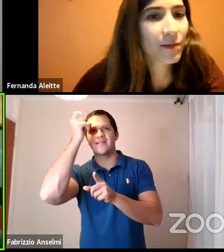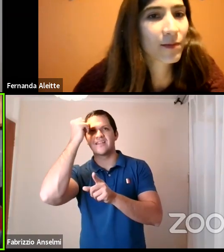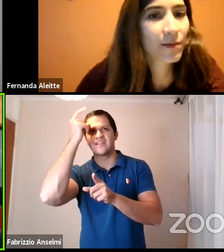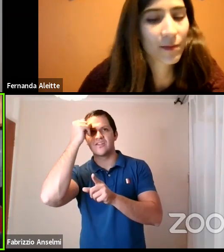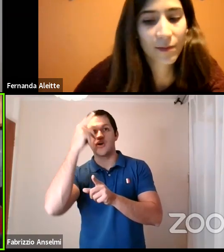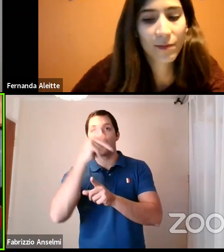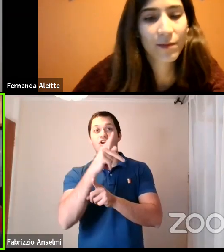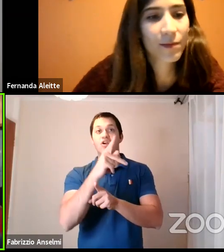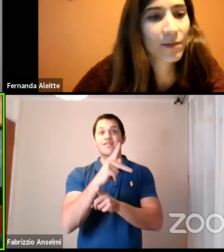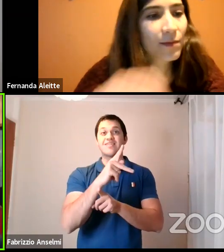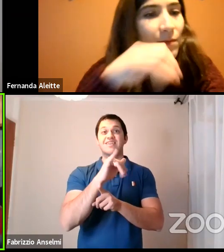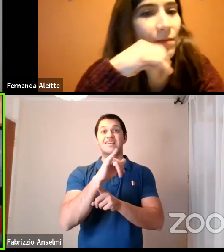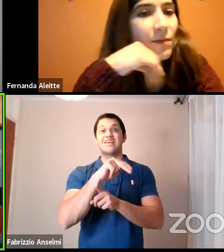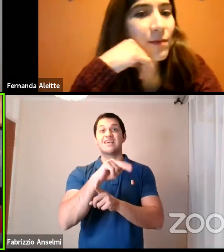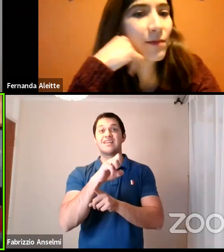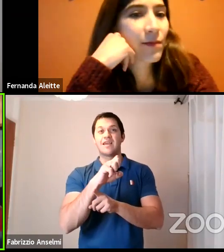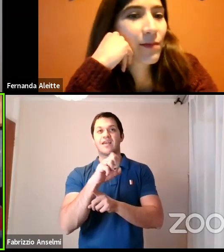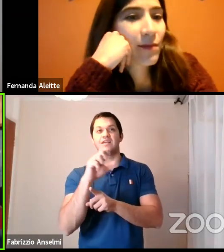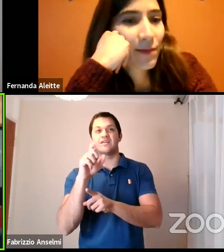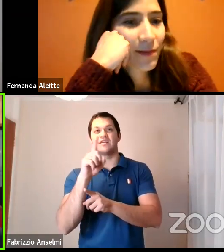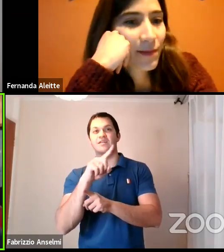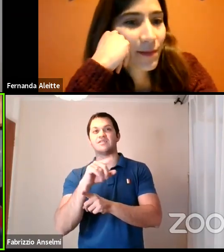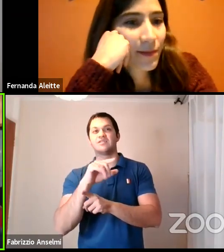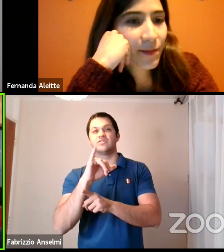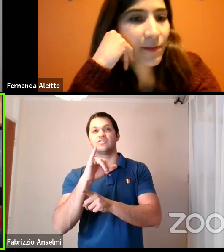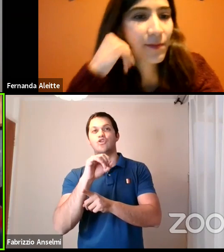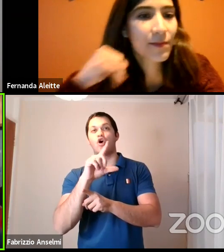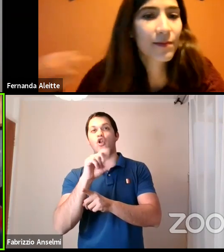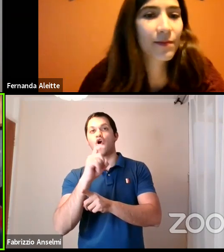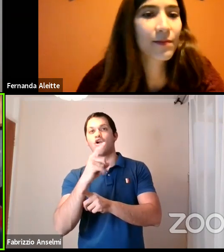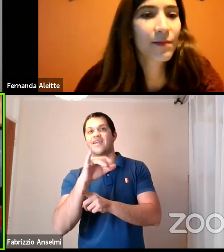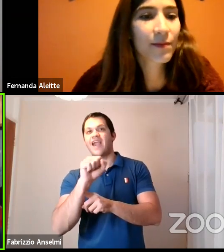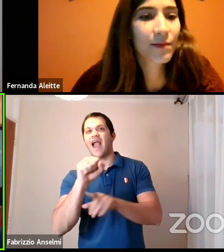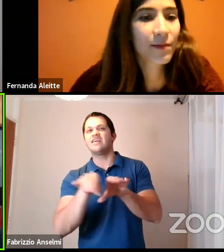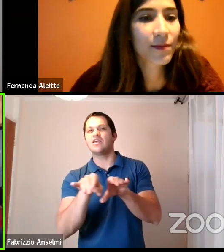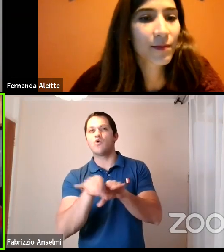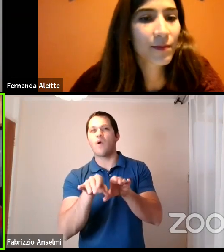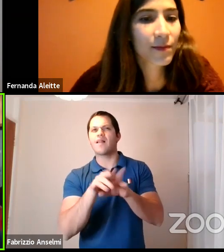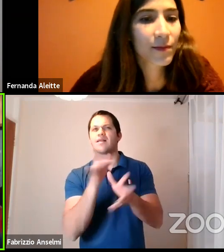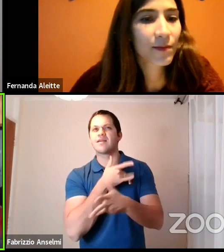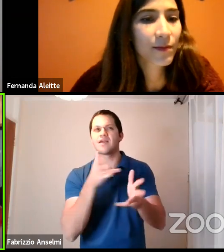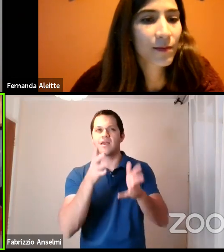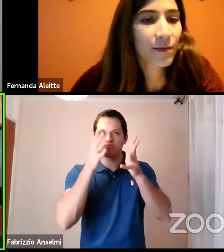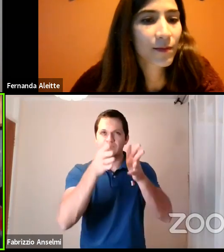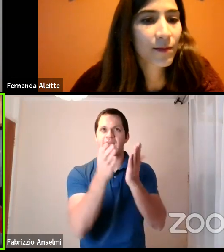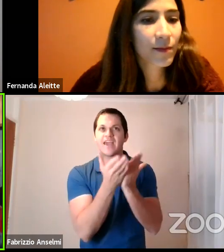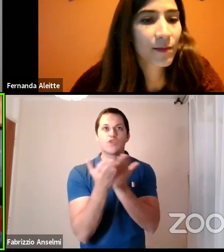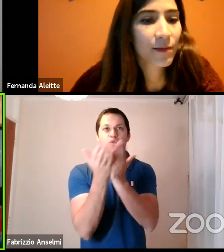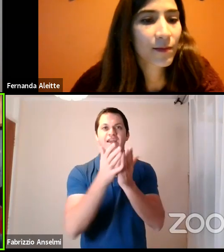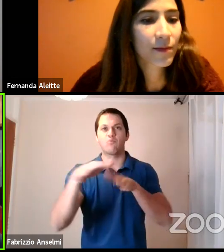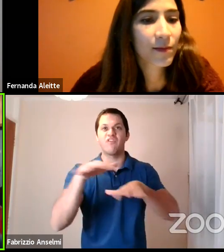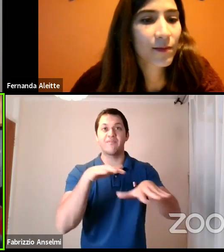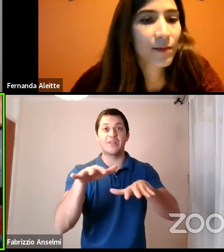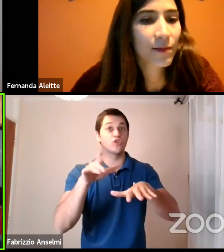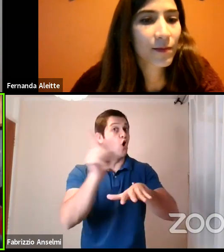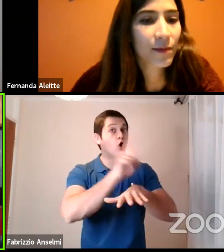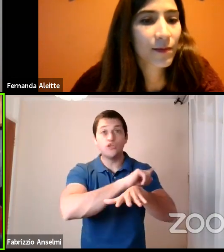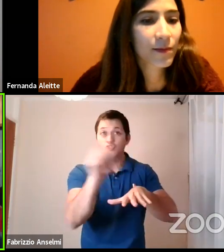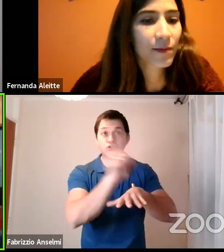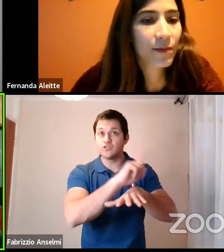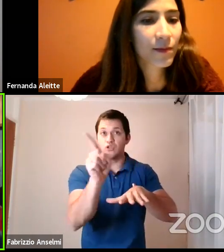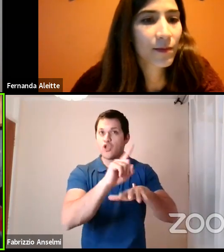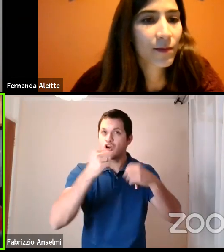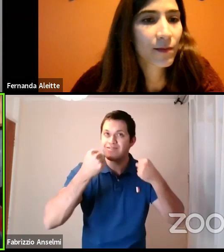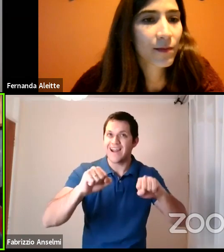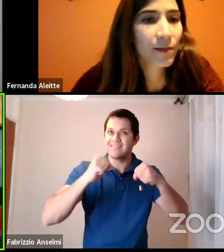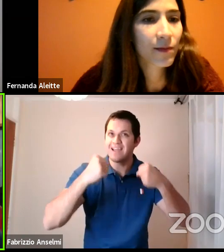no tratar el movimiento. O sea, la kinesiología nace por algo nada que ver con pacientes, ni con salud,